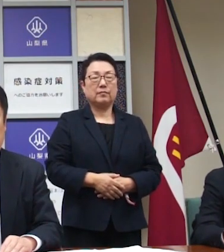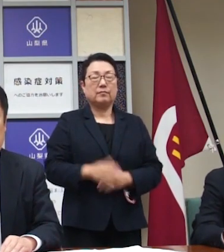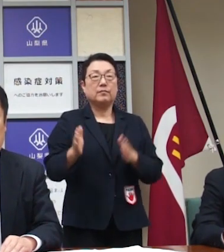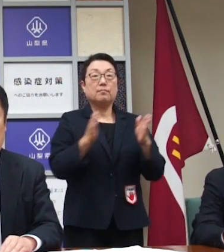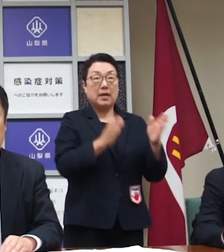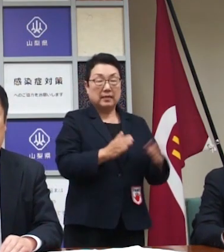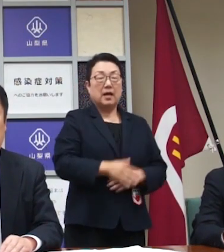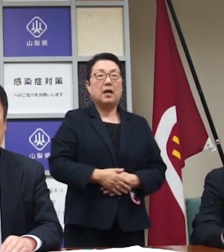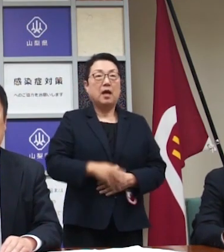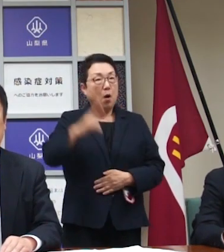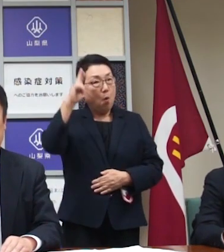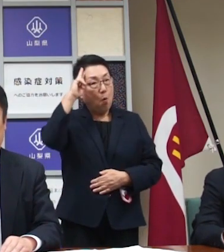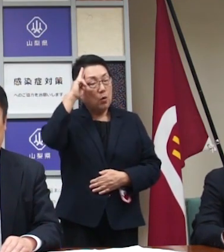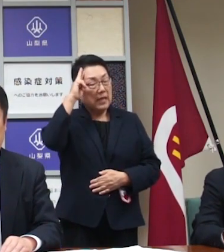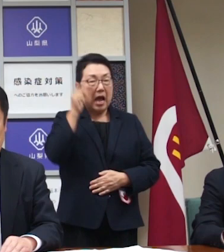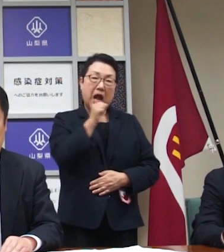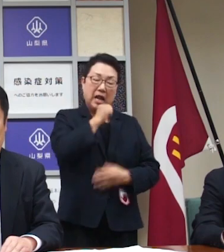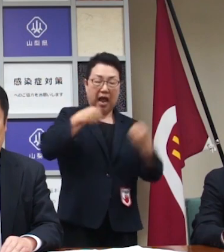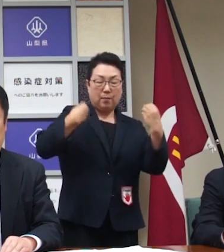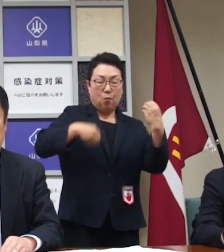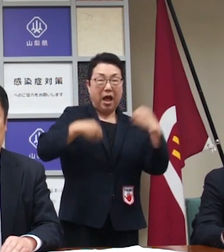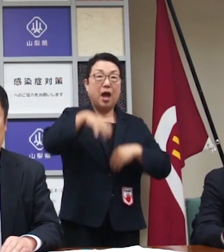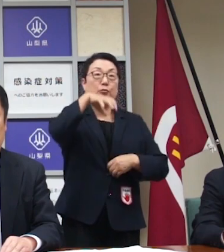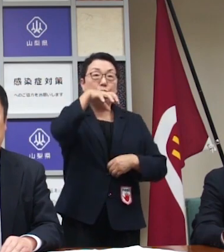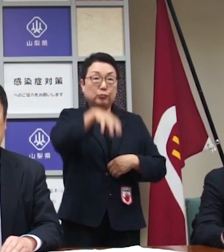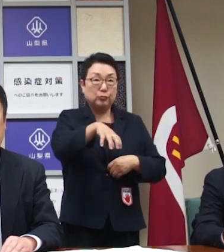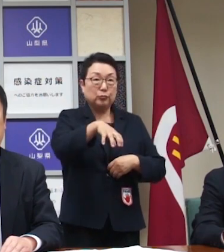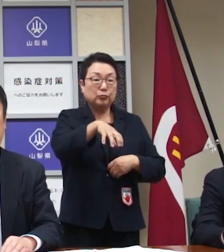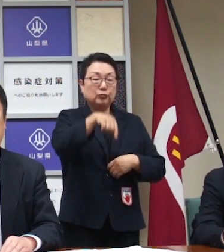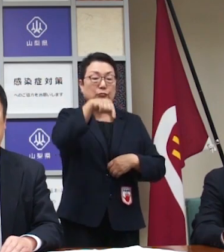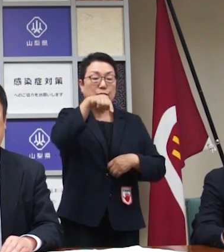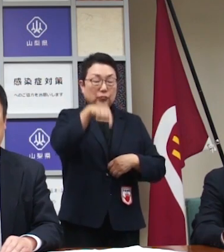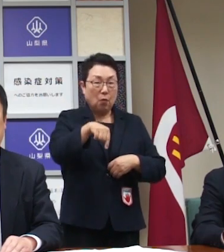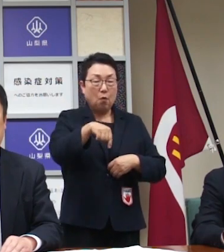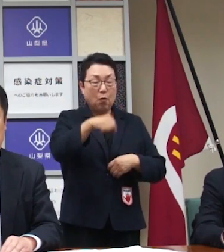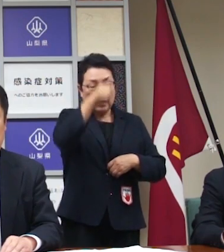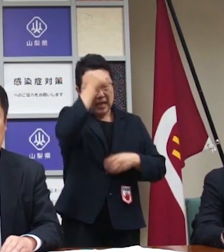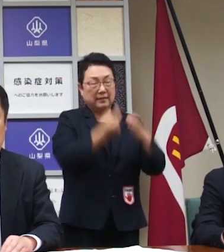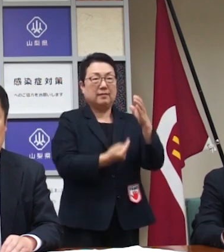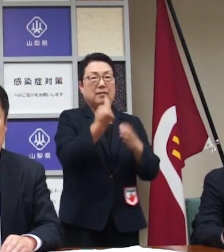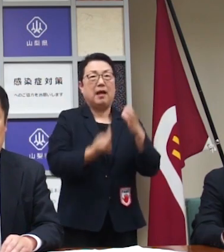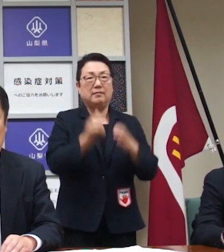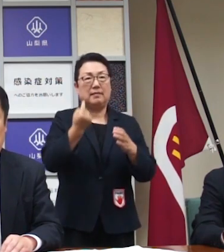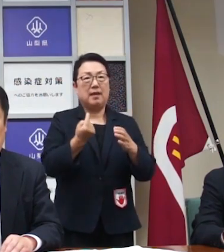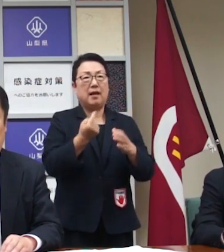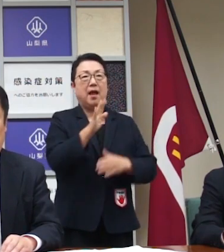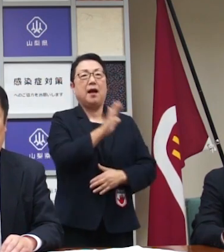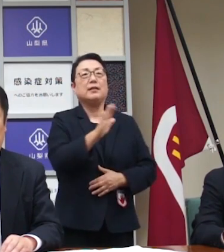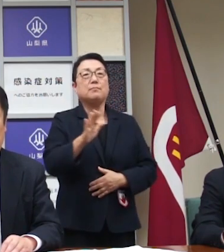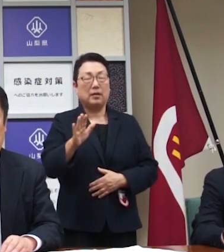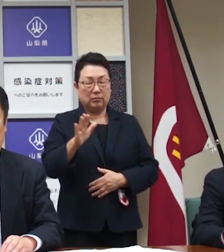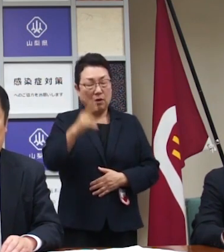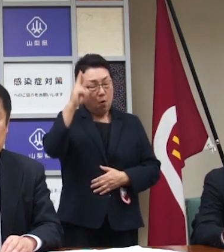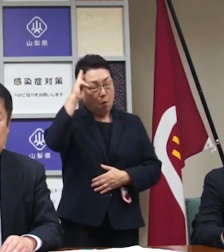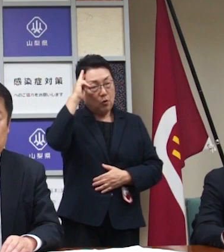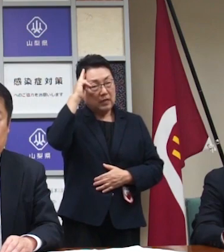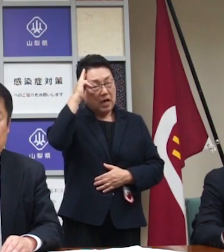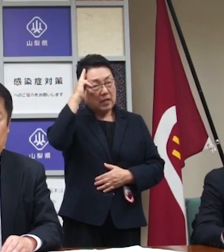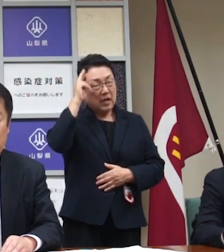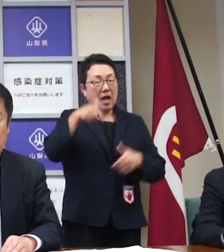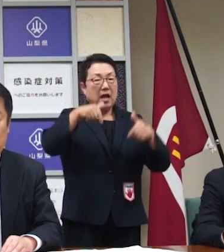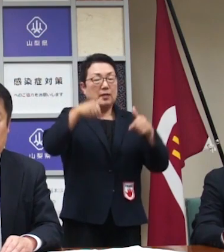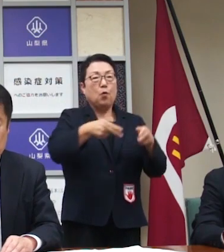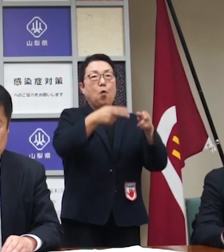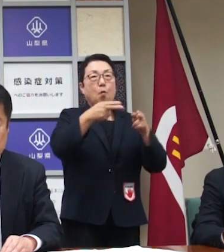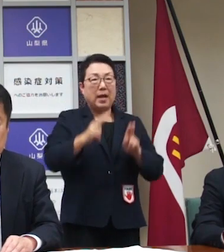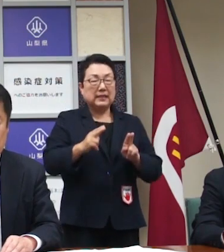また大阪のライブハウスにおけます患者クラスターの発生が確認されております。大阪京橋ライ